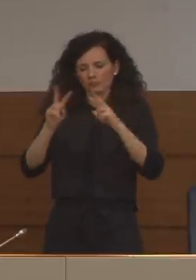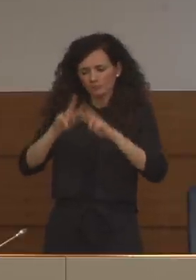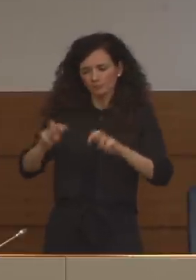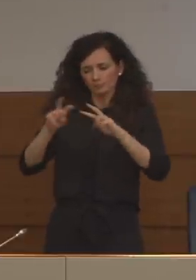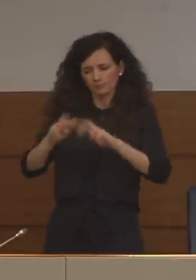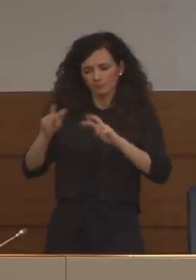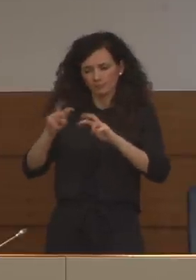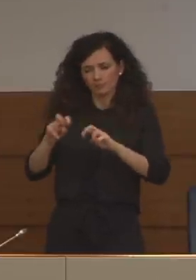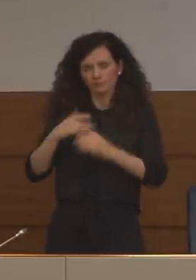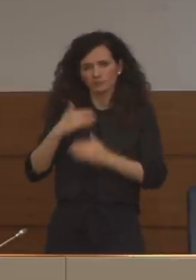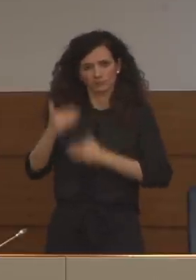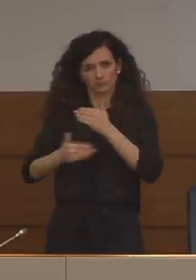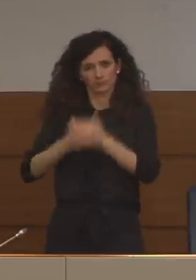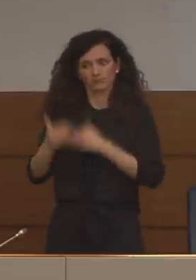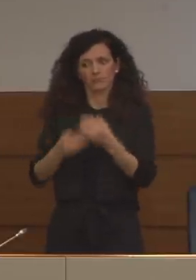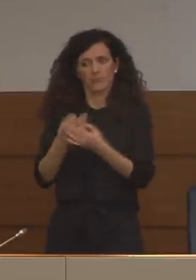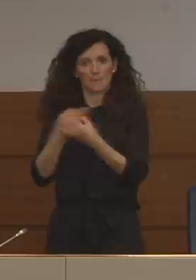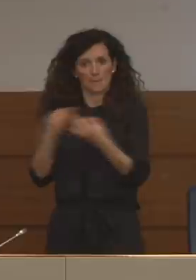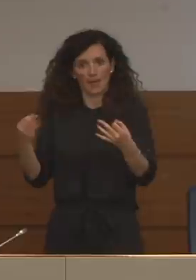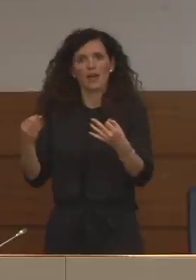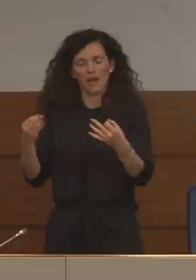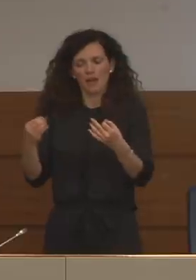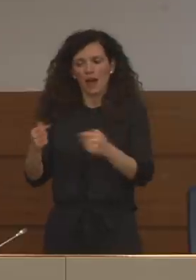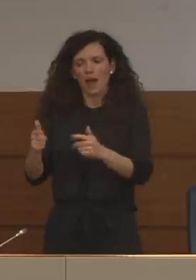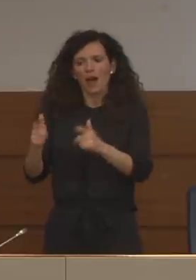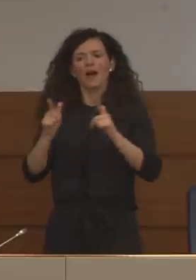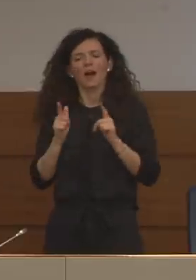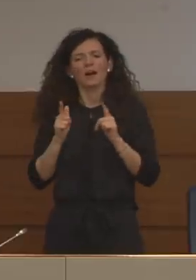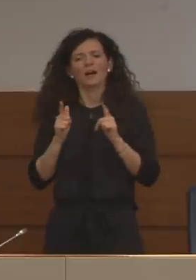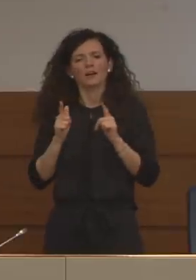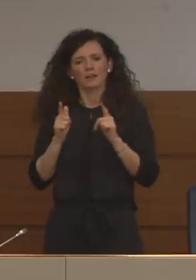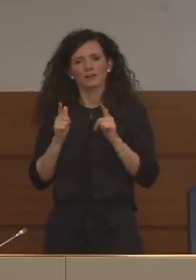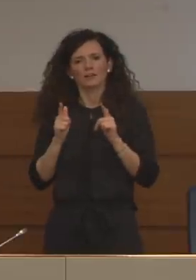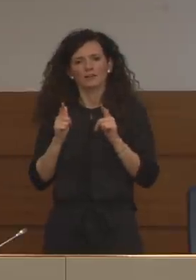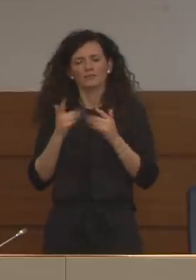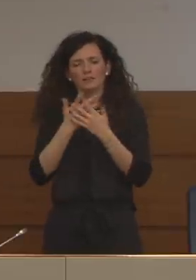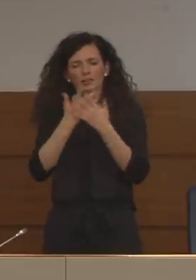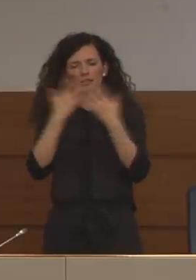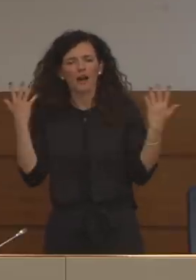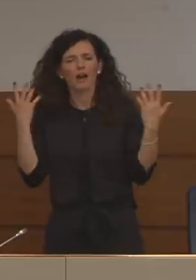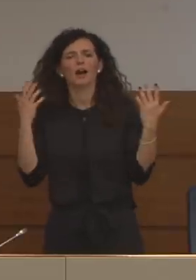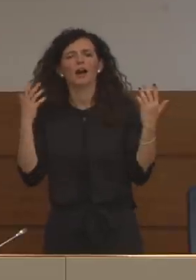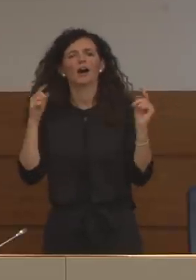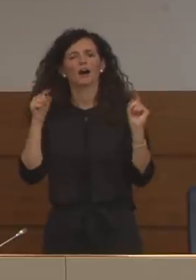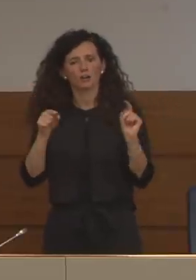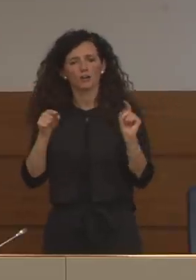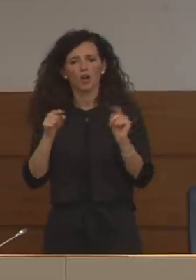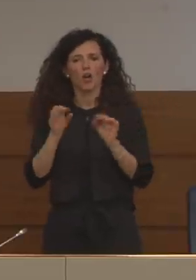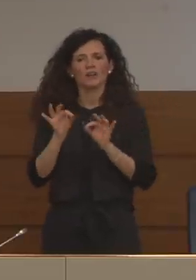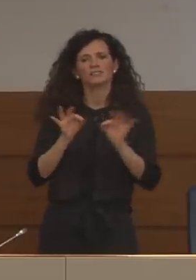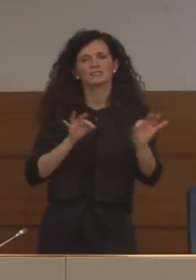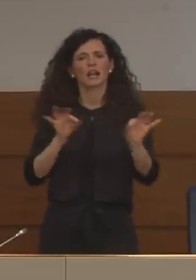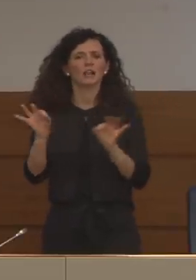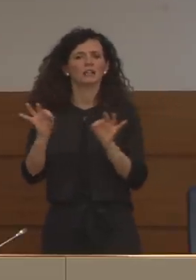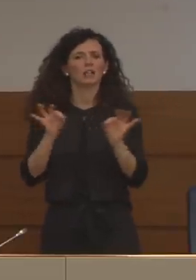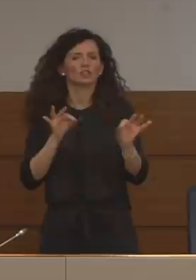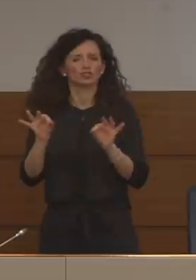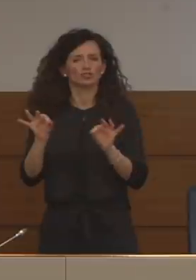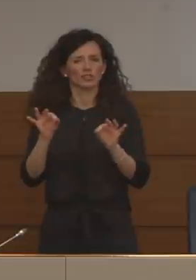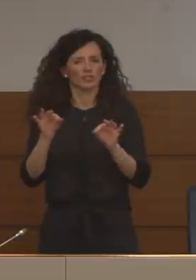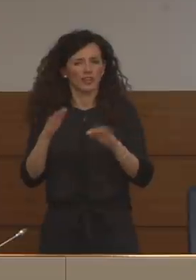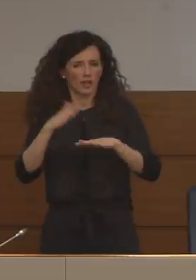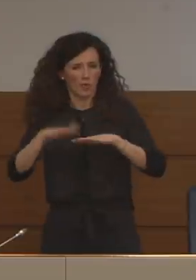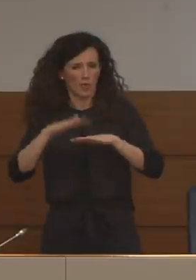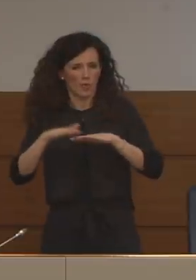condotte possiamo avere evidenza di efficacia delle due strategie di cui vi ho fatto